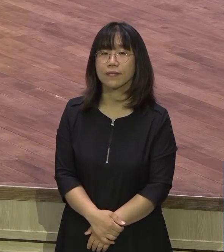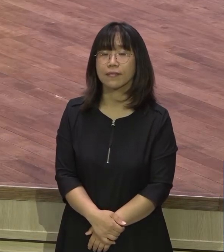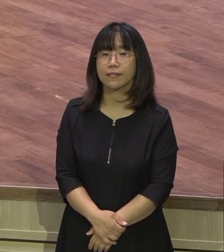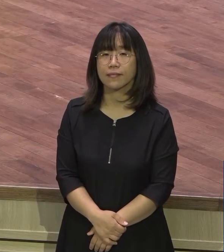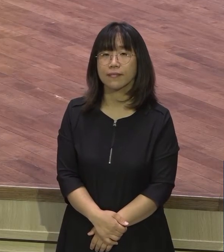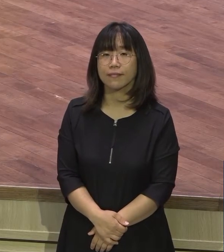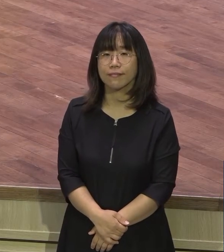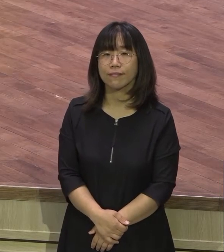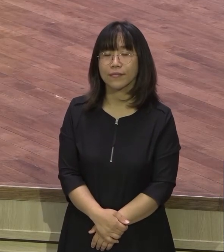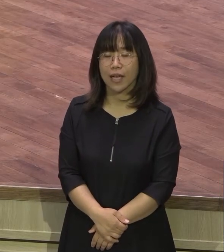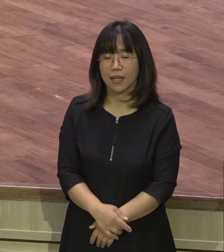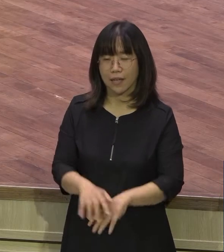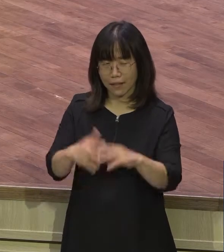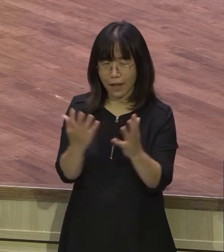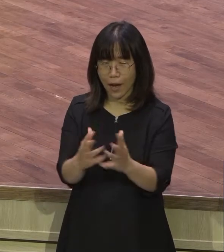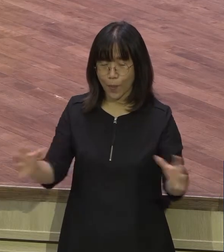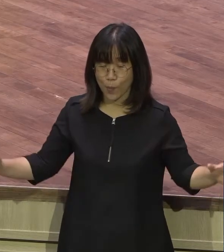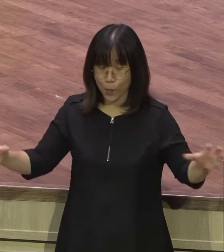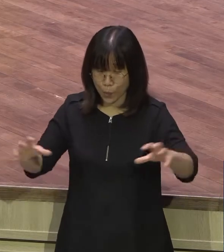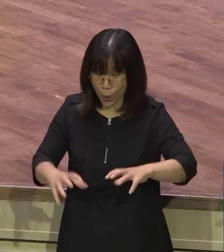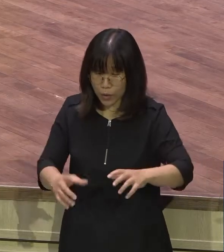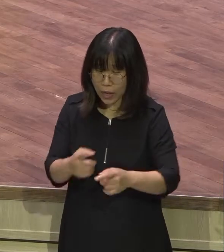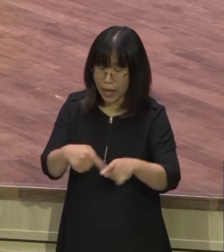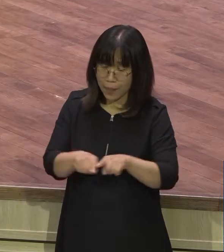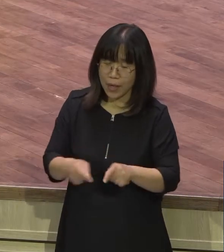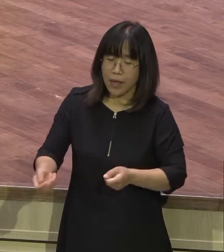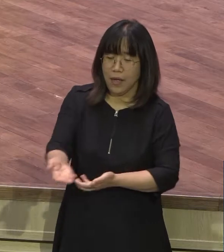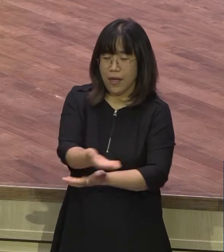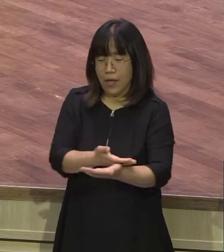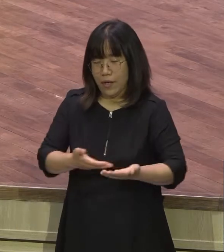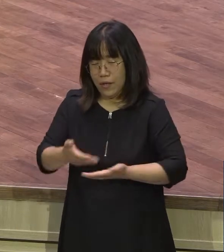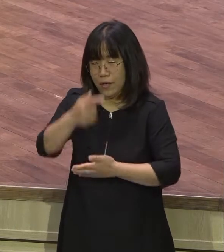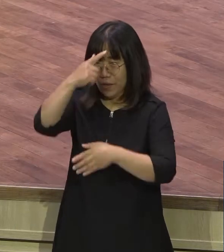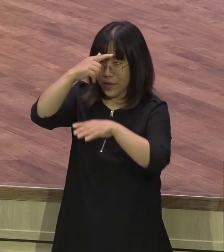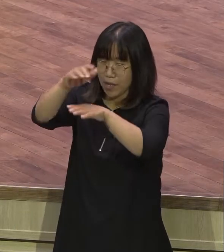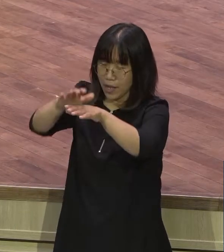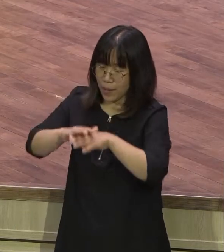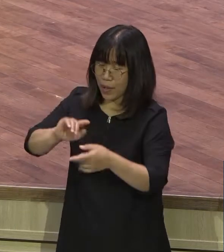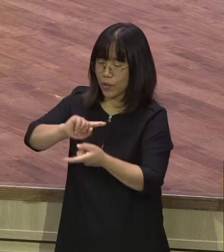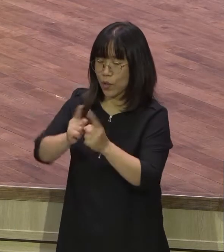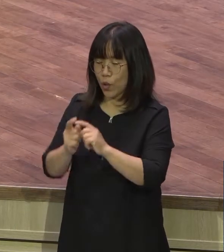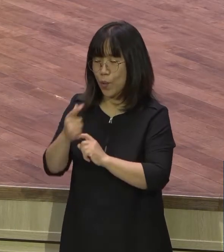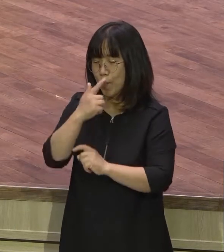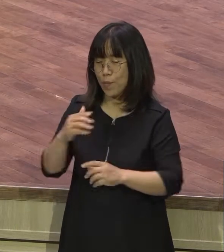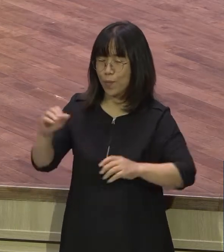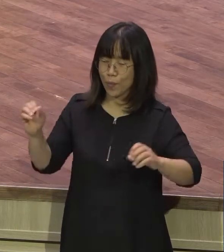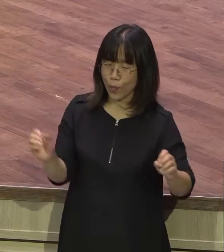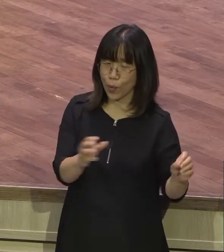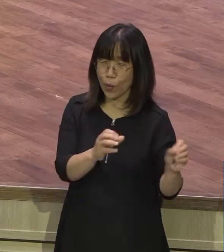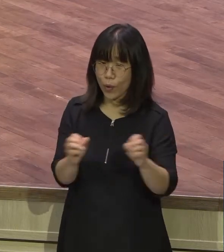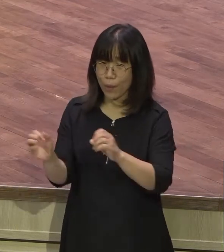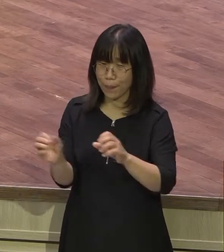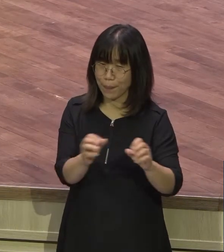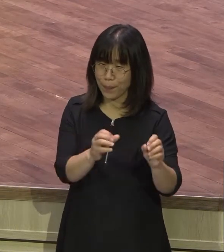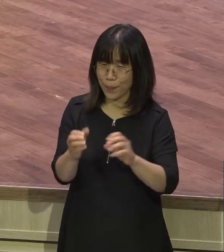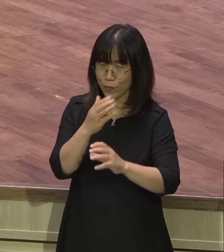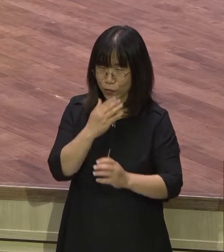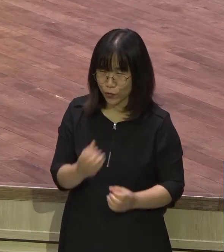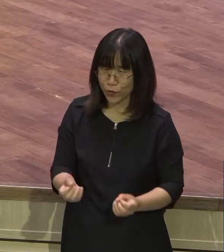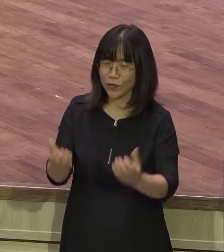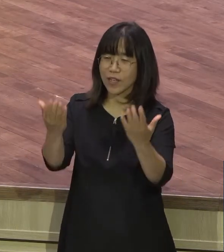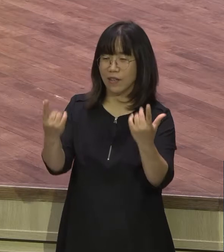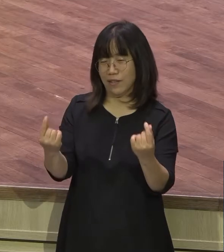모여서 함께 교제하고 하나님께 예배하고 또 포럼하고 축제 축제 여기에